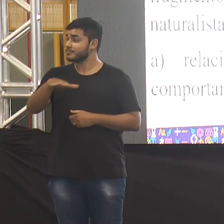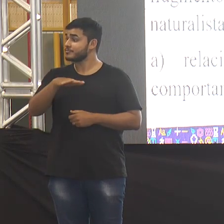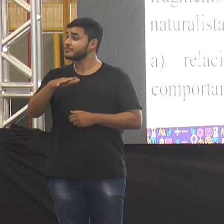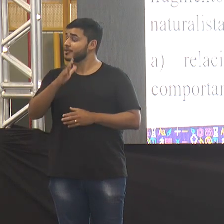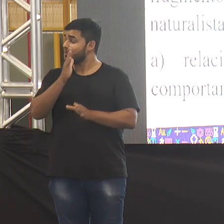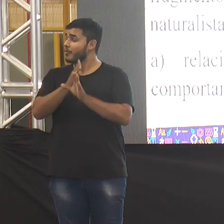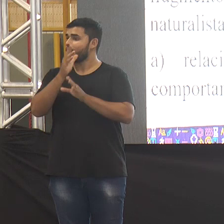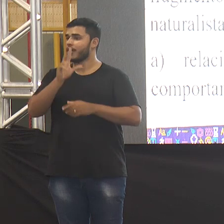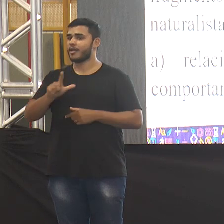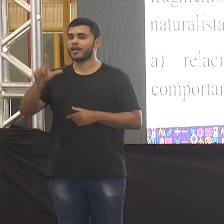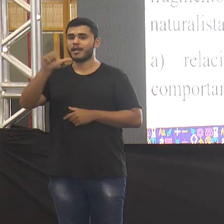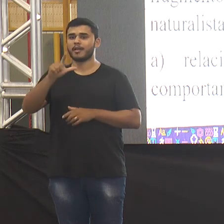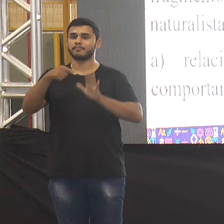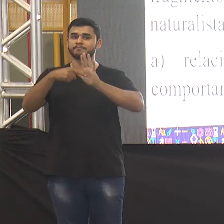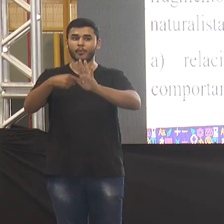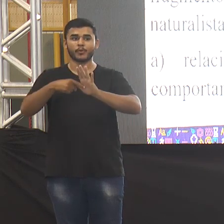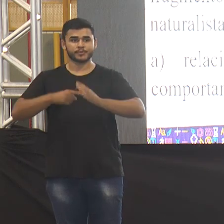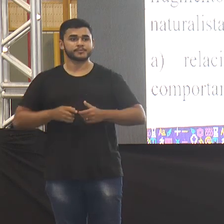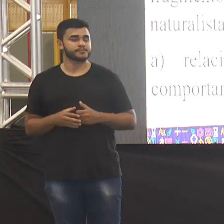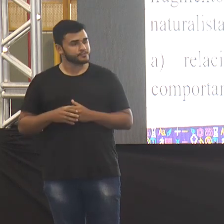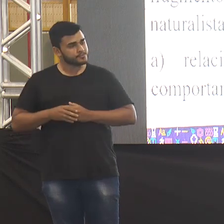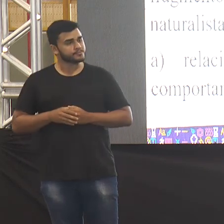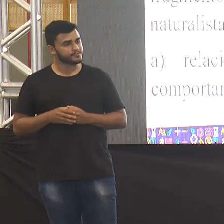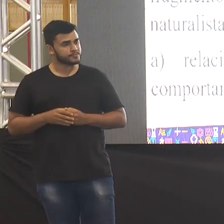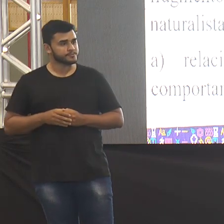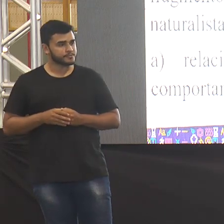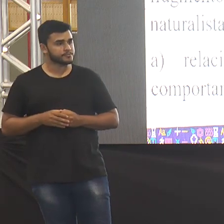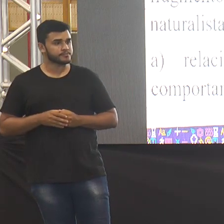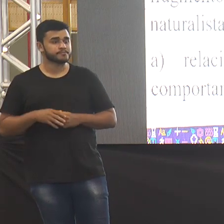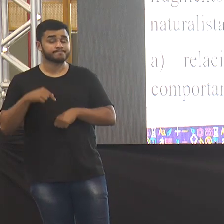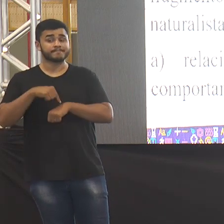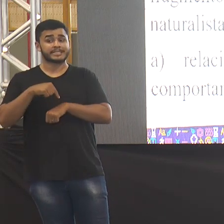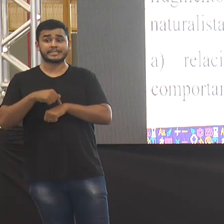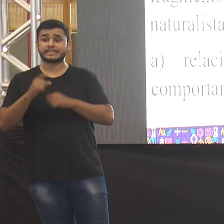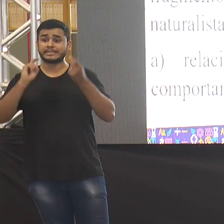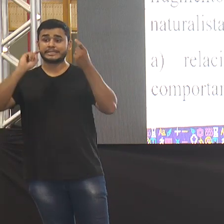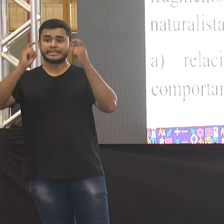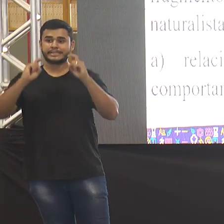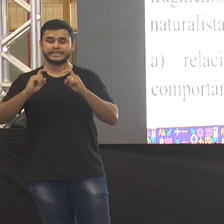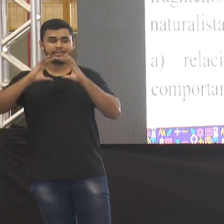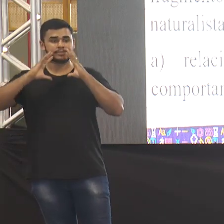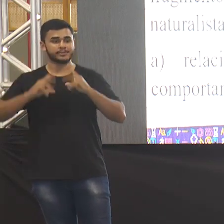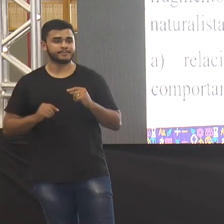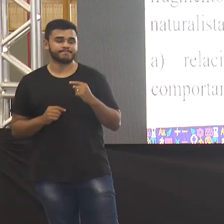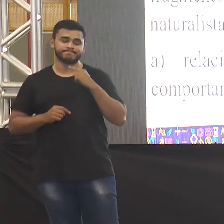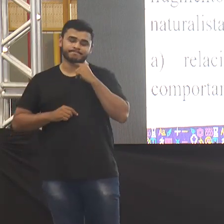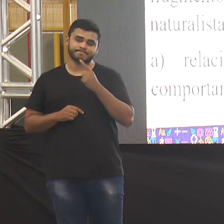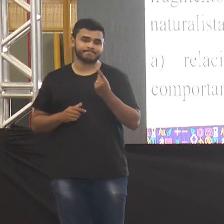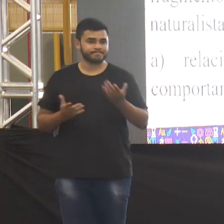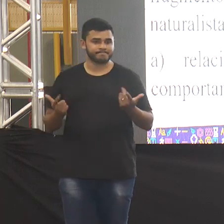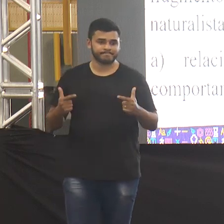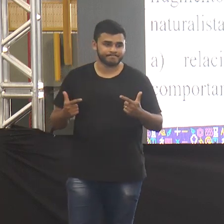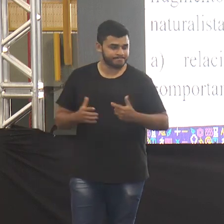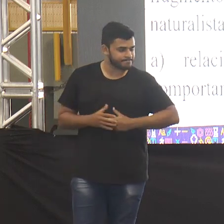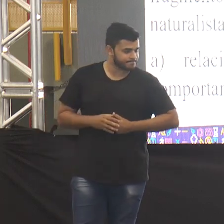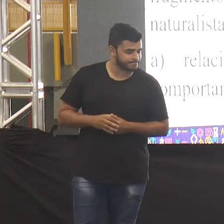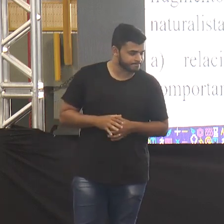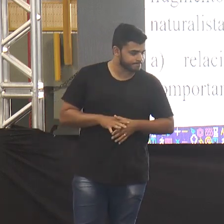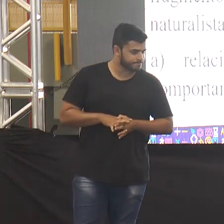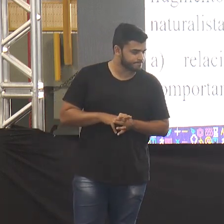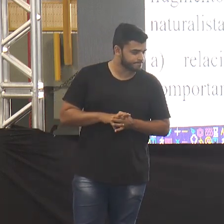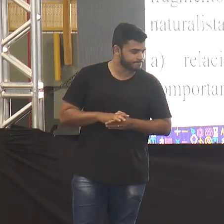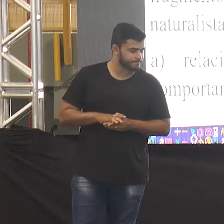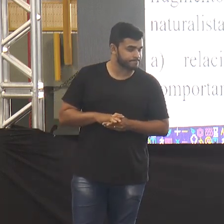literatura oportuniza isso. Mas aqui a gente não tem tempo para discutir todas essas questões e conversar sobre essas coisas,